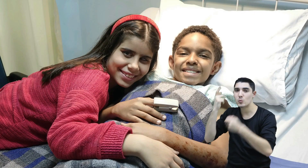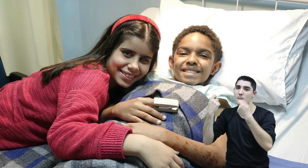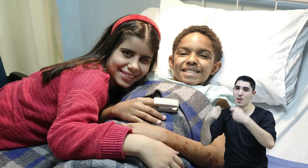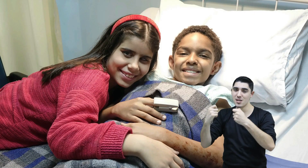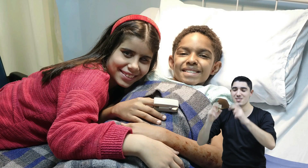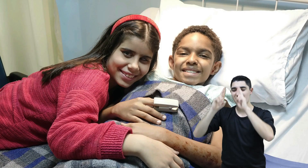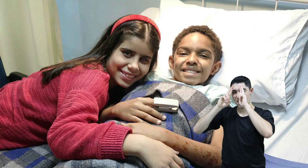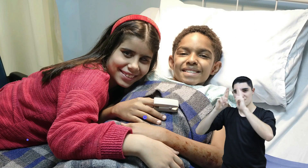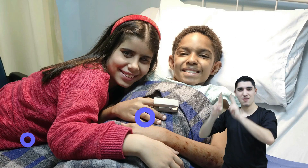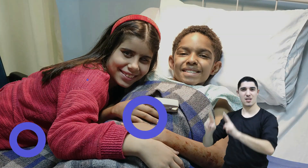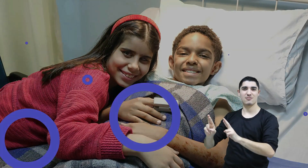disso.